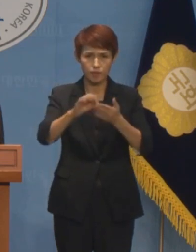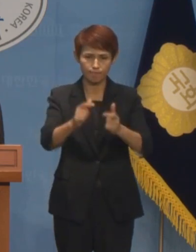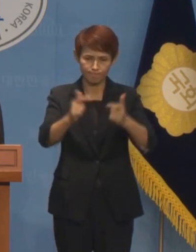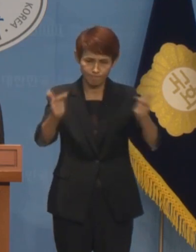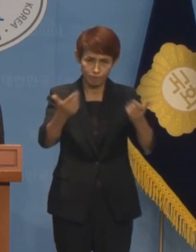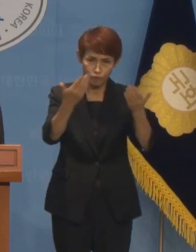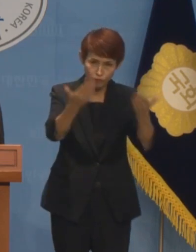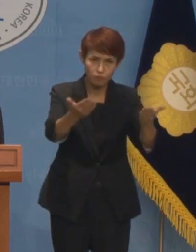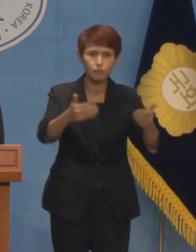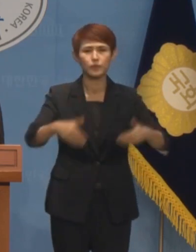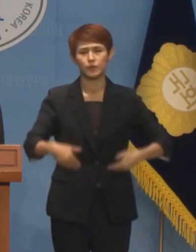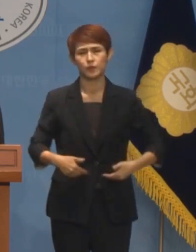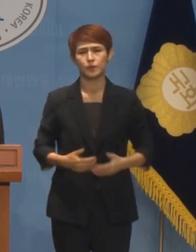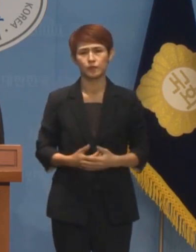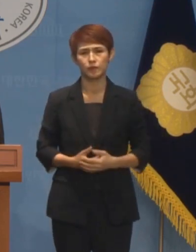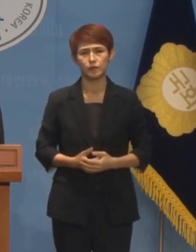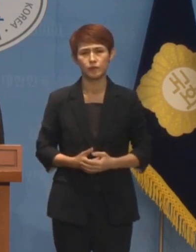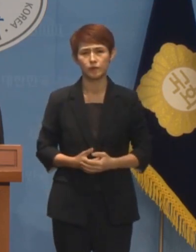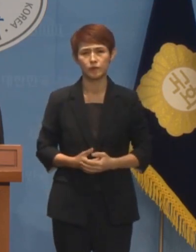배정하는 것입니다.